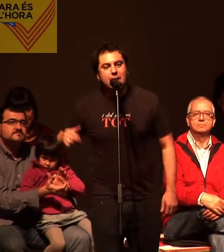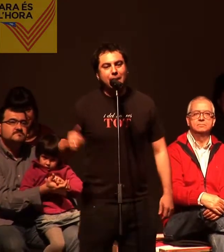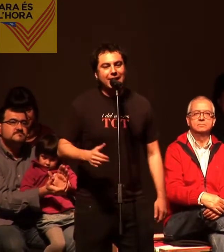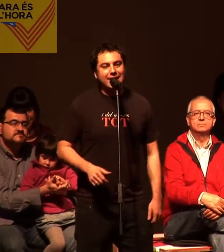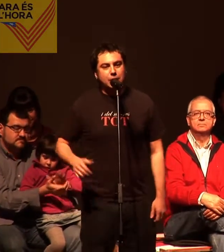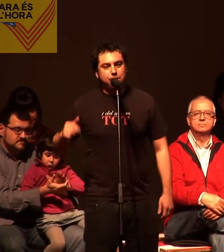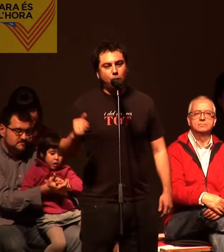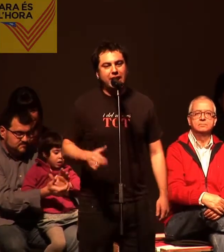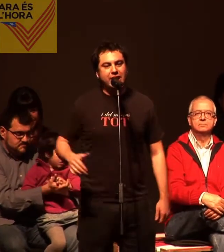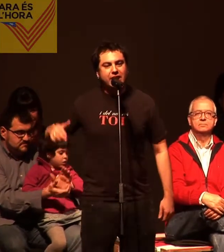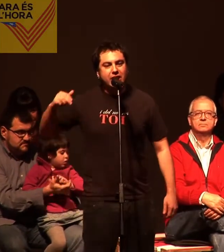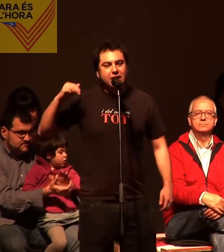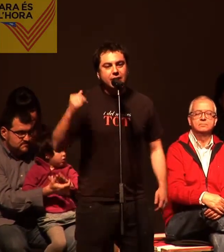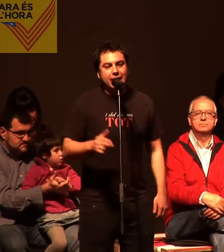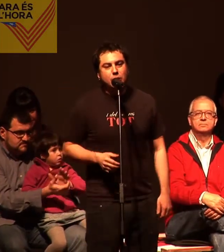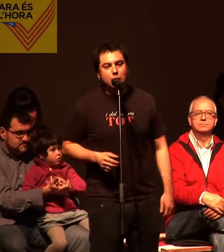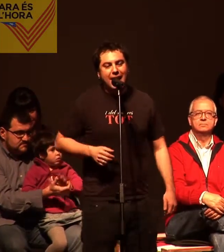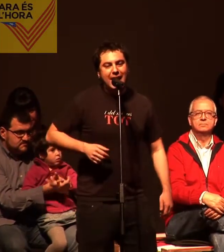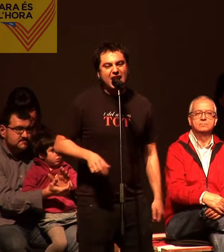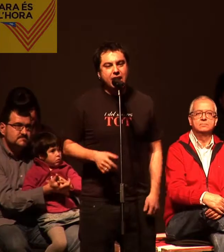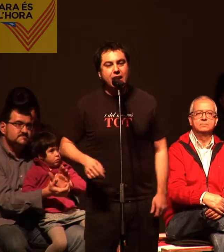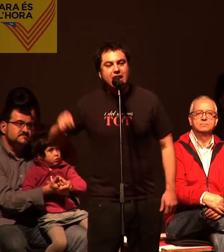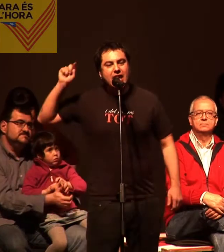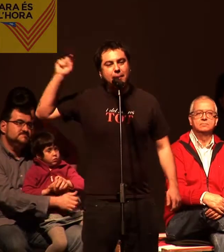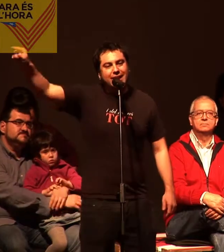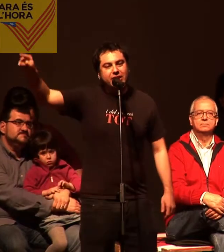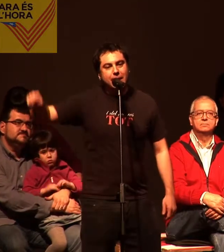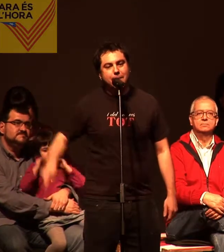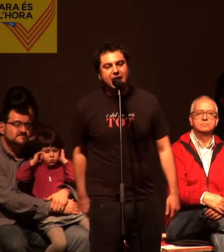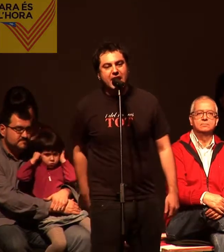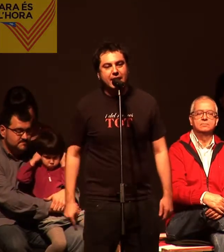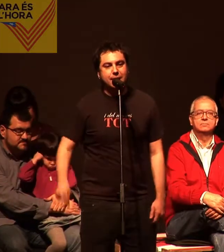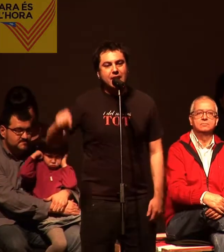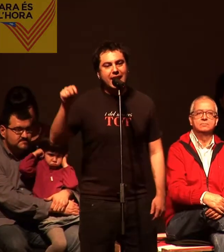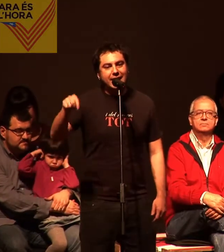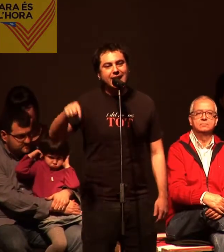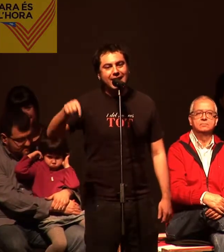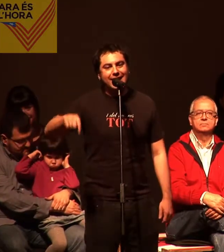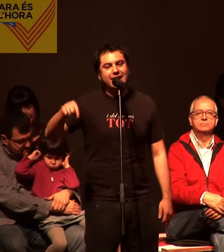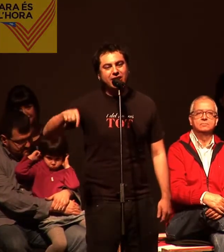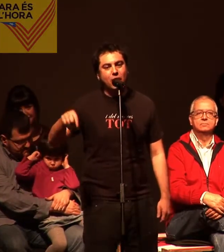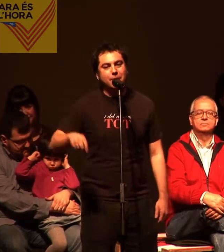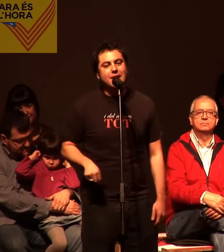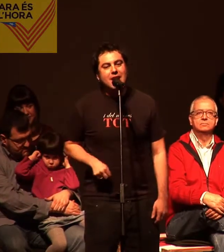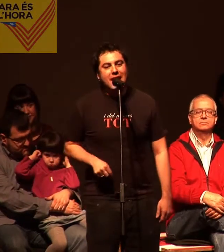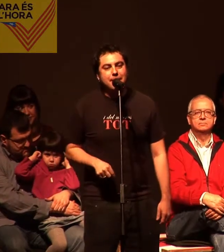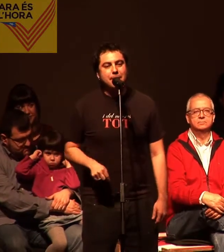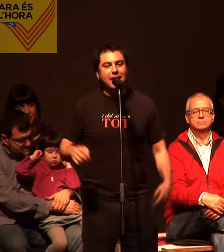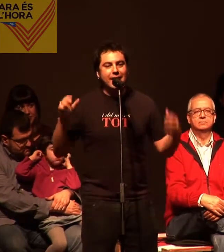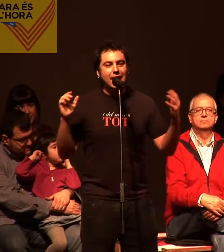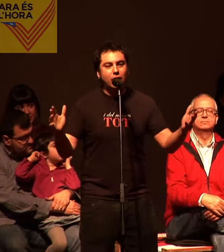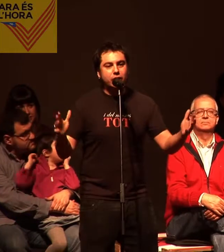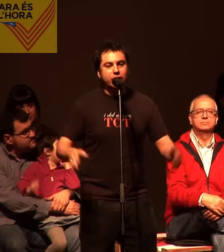senyors, banquers polítics, desobeir. I abans també hi érem i ara encara hi som,